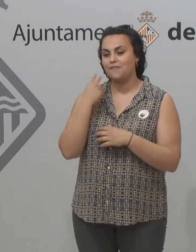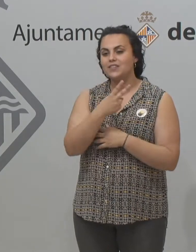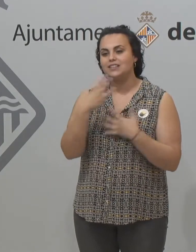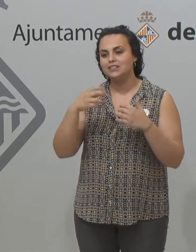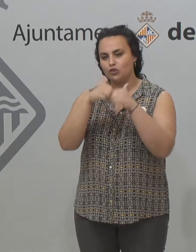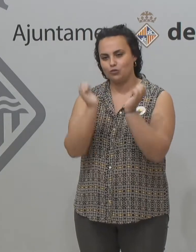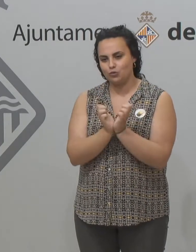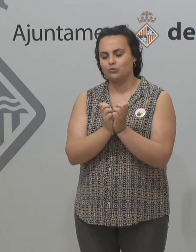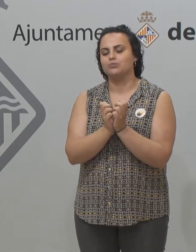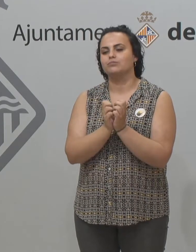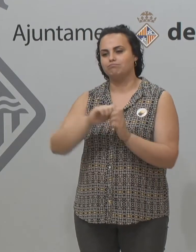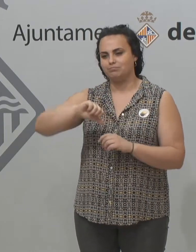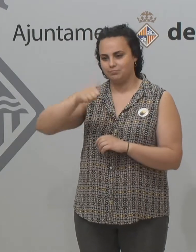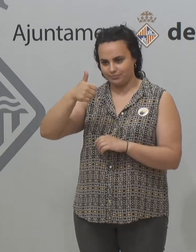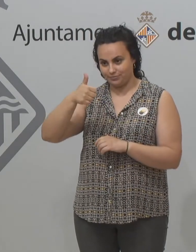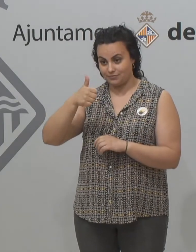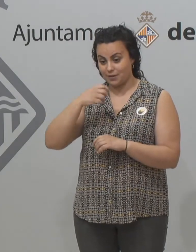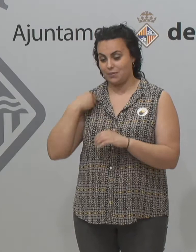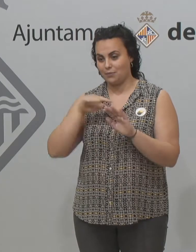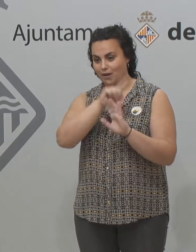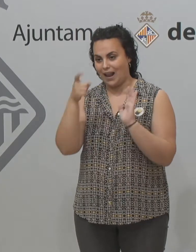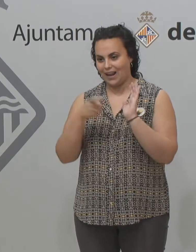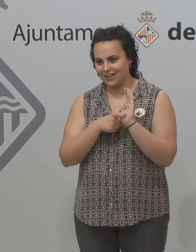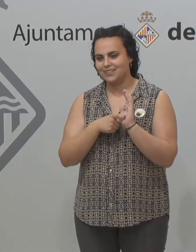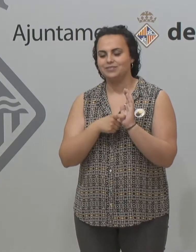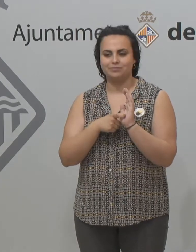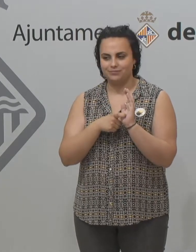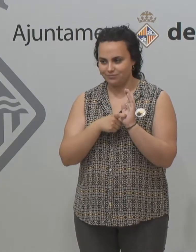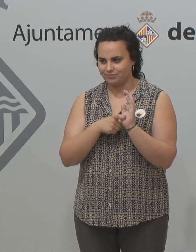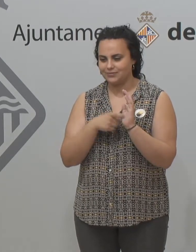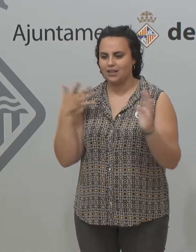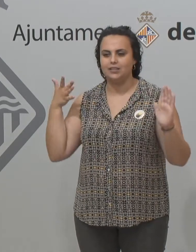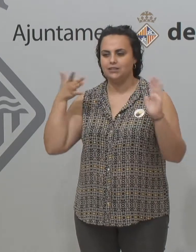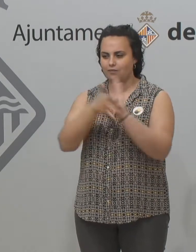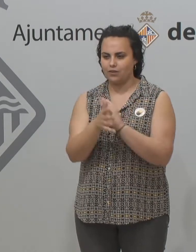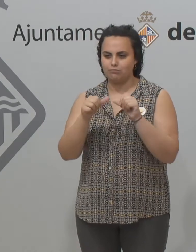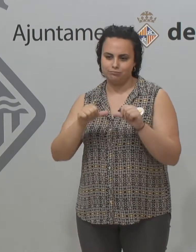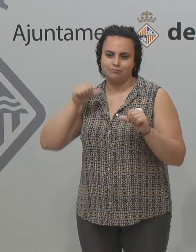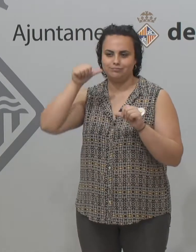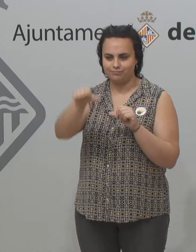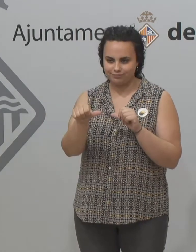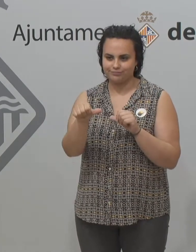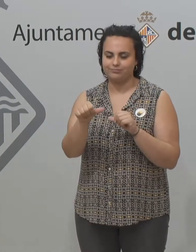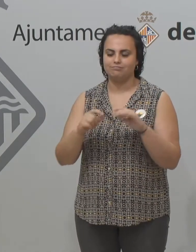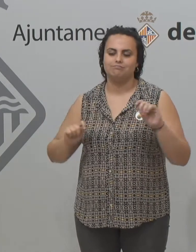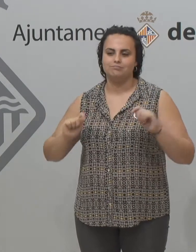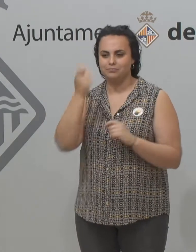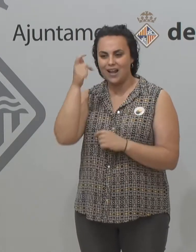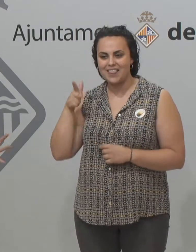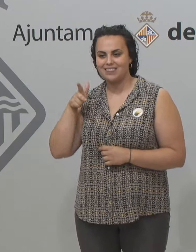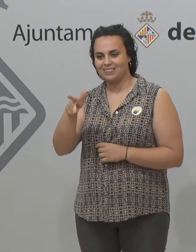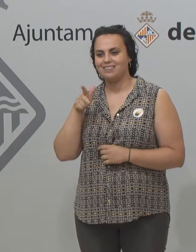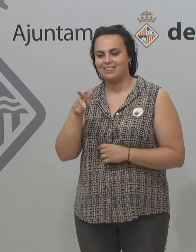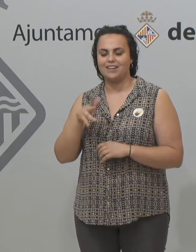aquesta llei va suposar una passa importantíssima en la conquesta d'un dret fonamental, que és el dret a la comunicació